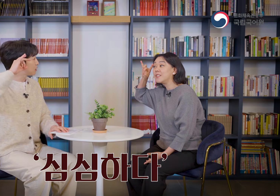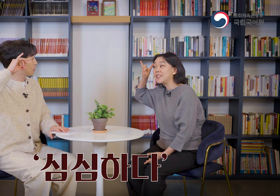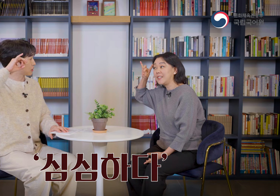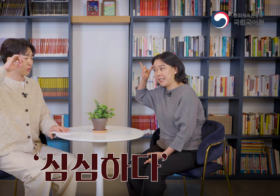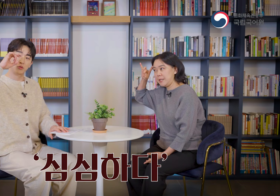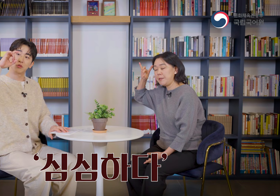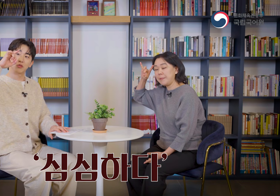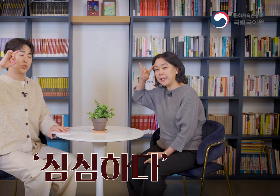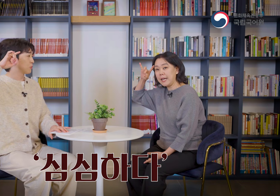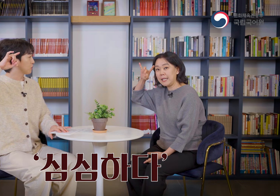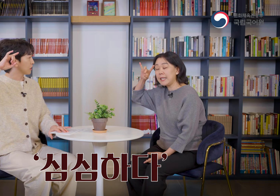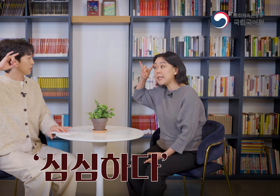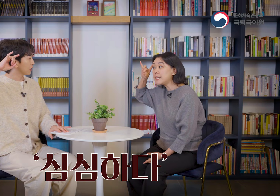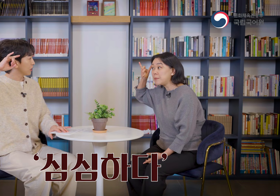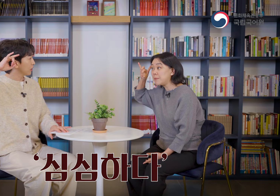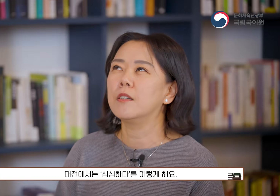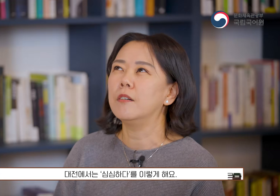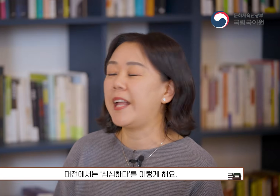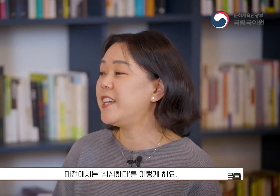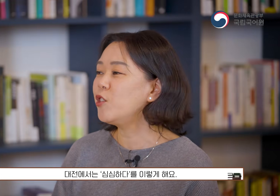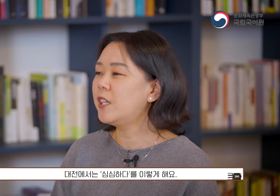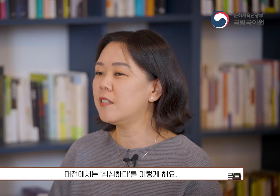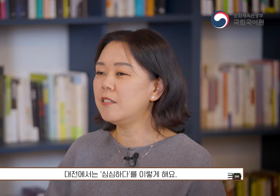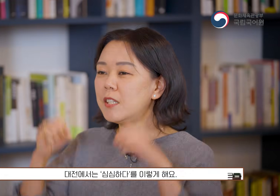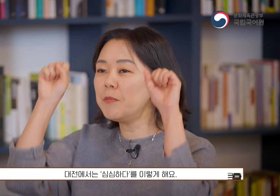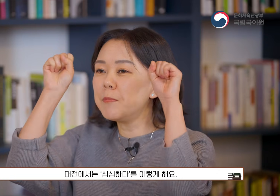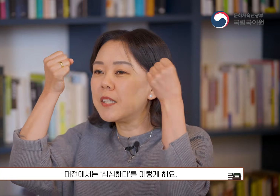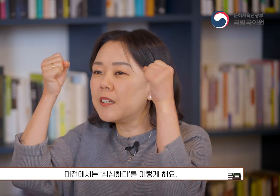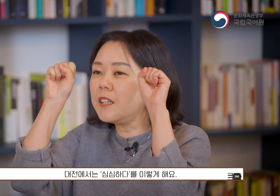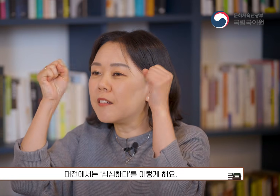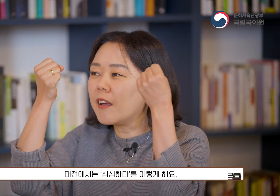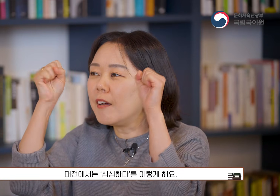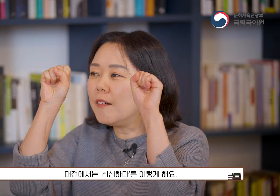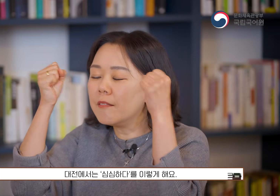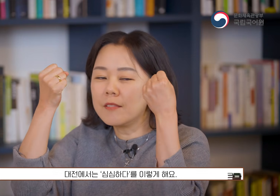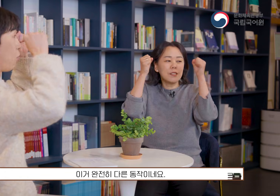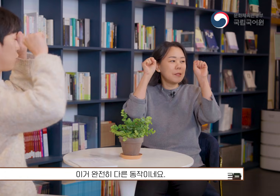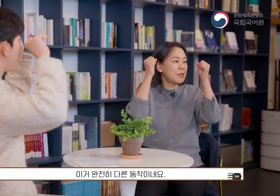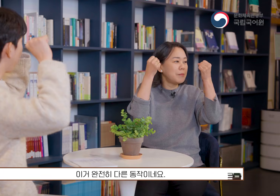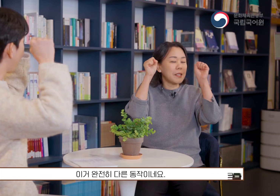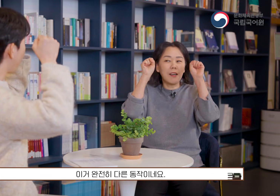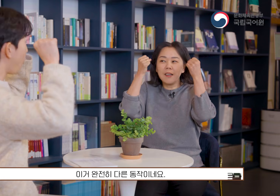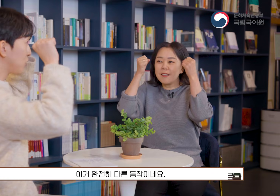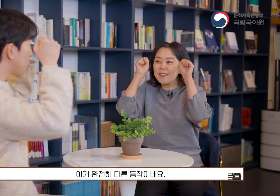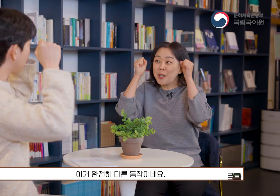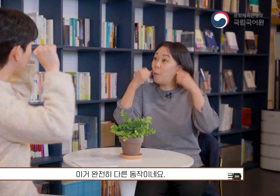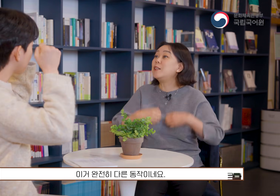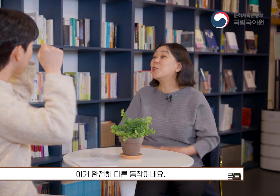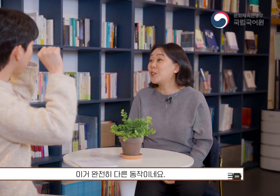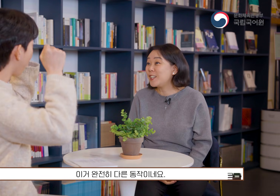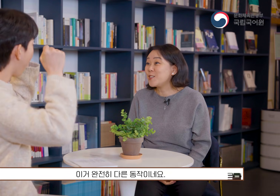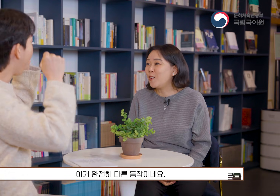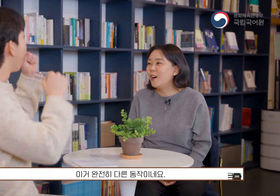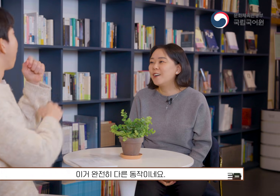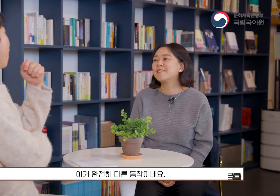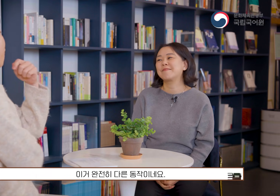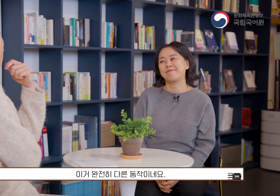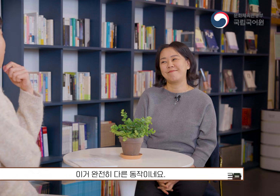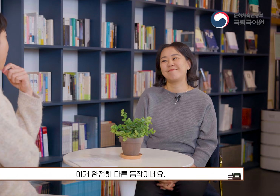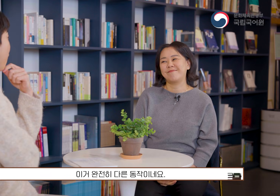심심하다. 심심하다. 네. 대전에서는 심심하다를 이렇게 해요. 심심하다. 이거 완전 다른 완전 동작이에요. 다르죠.